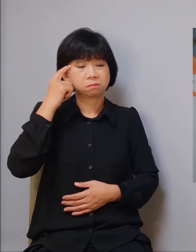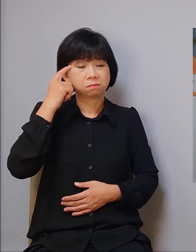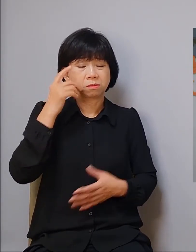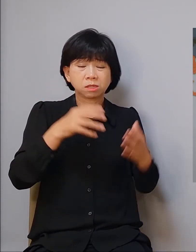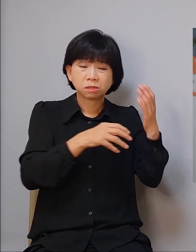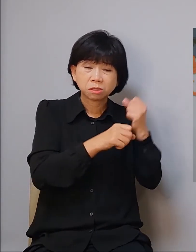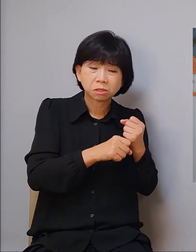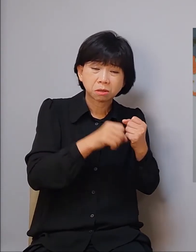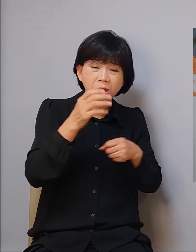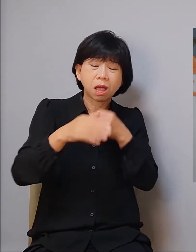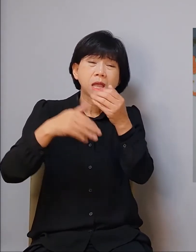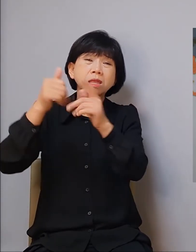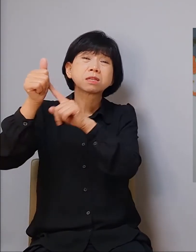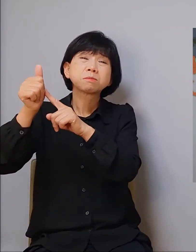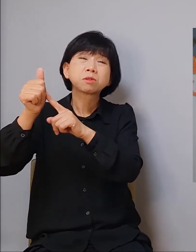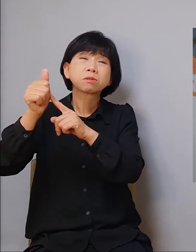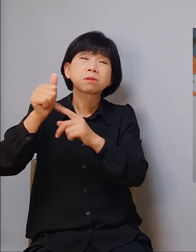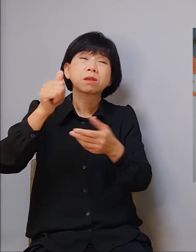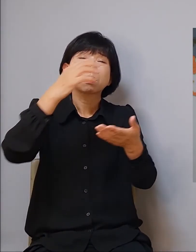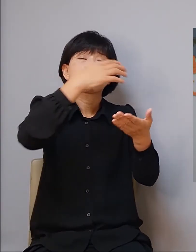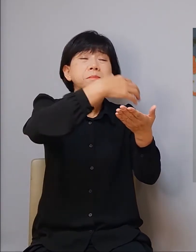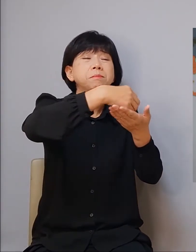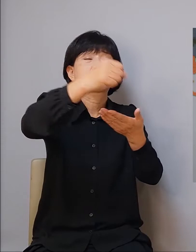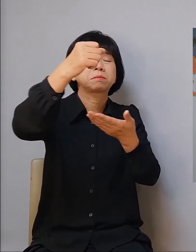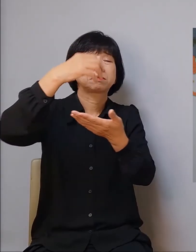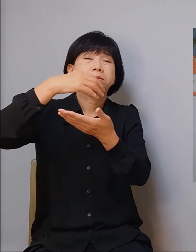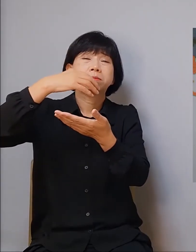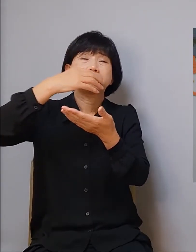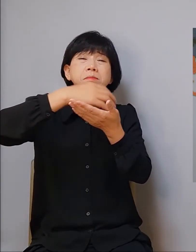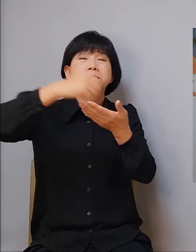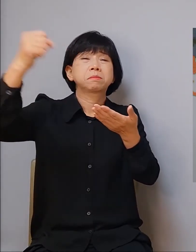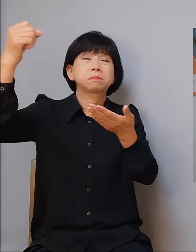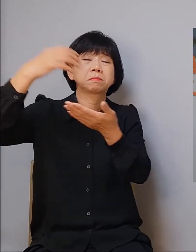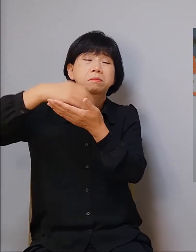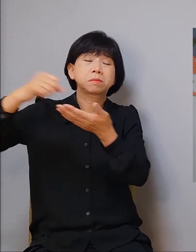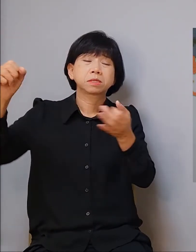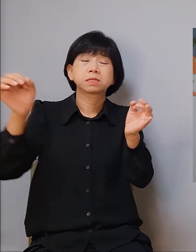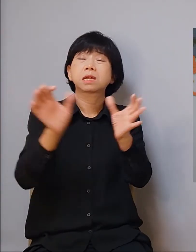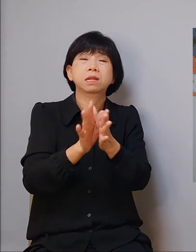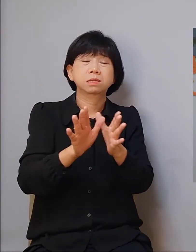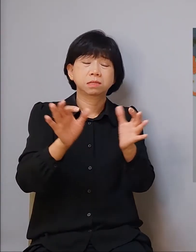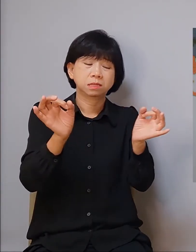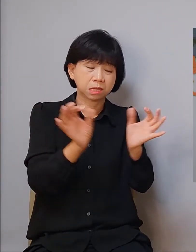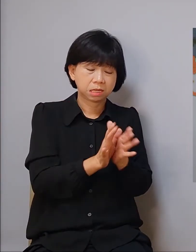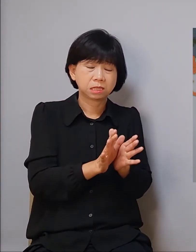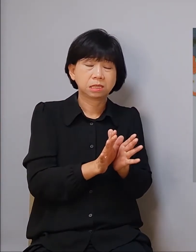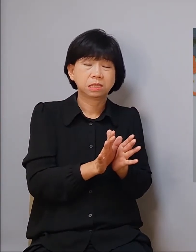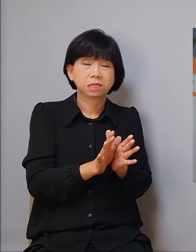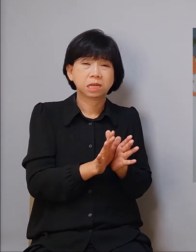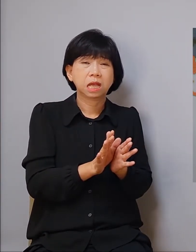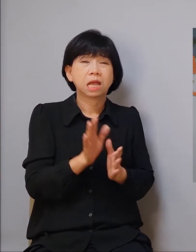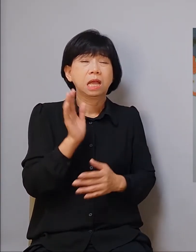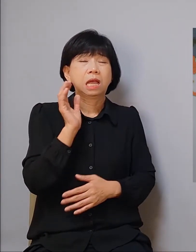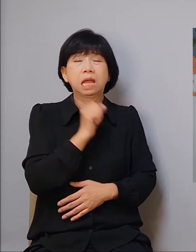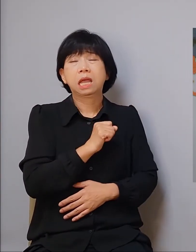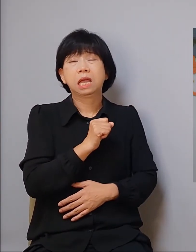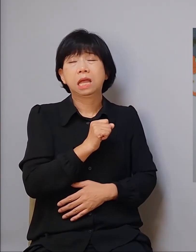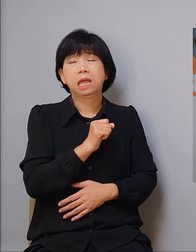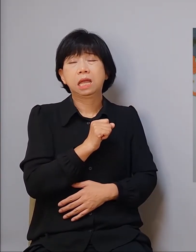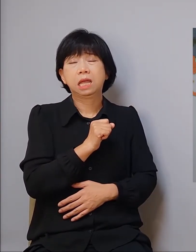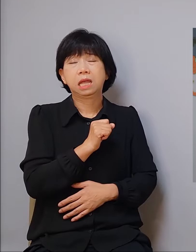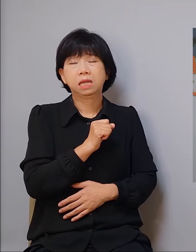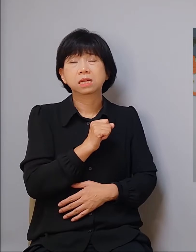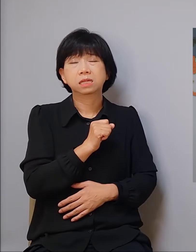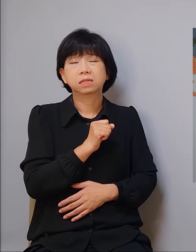모든 것이 하나 둘 사라지고 나면 우리가 하나님 앞에 이런